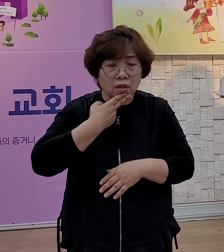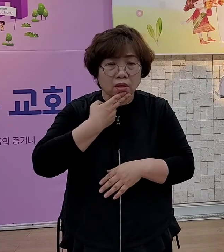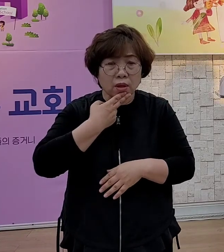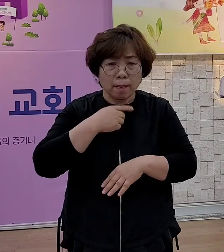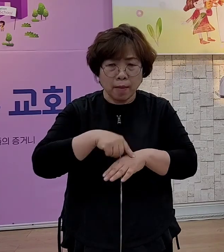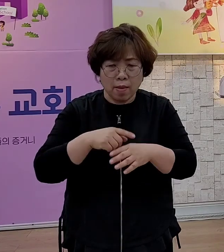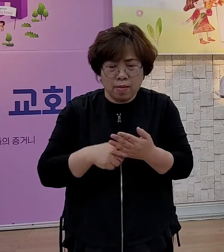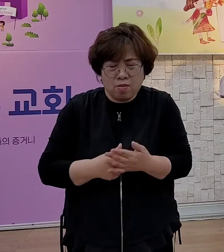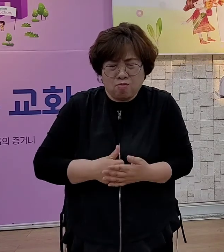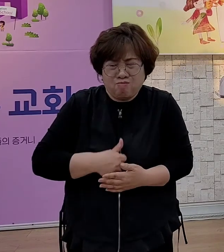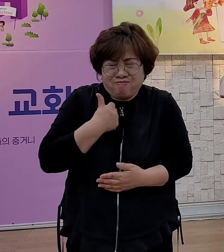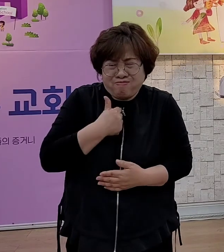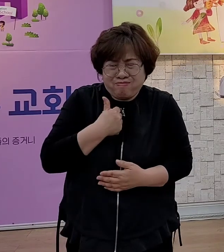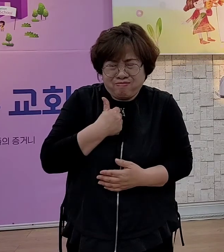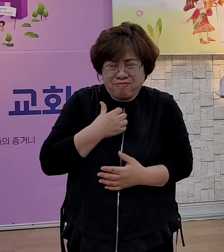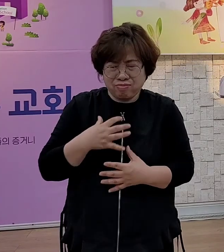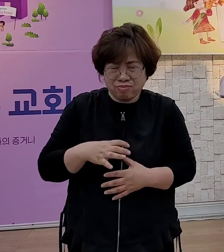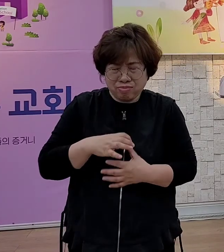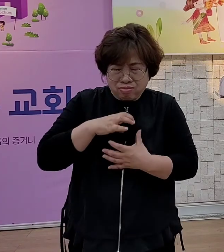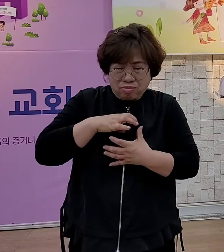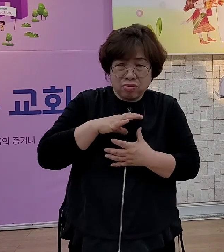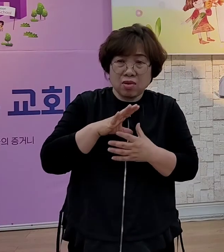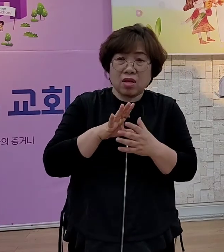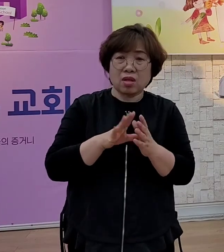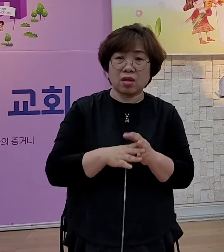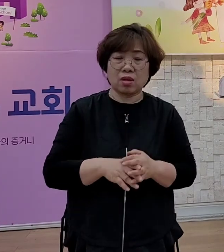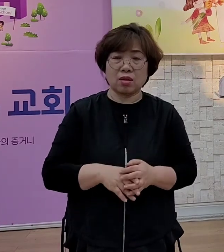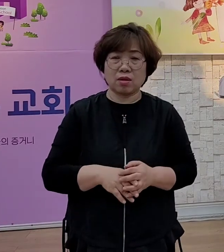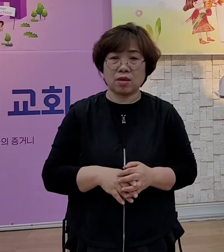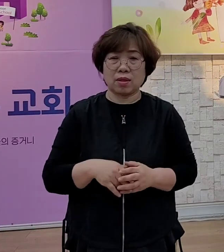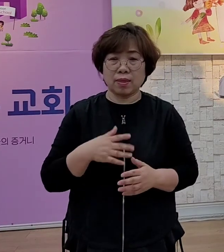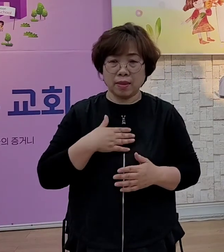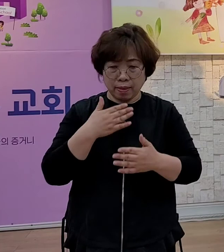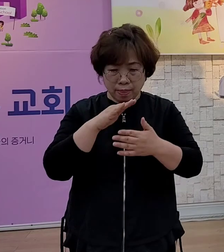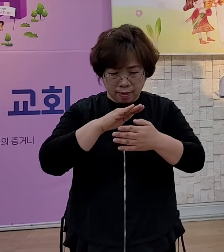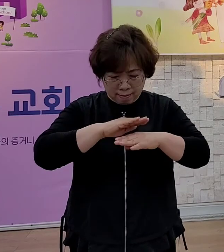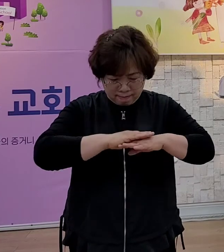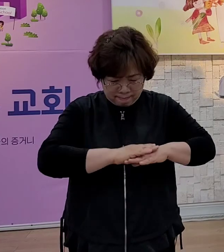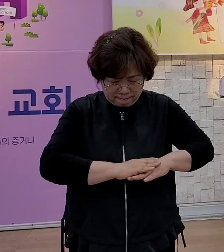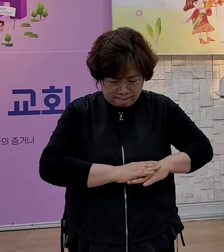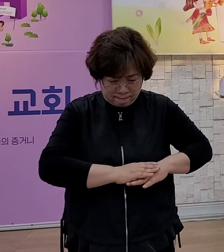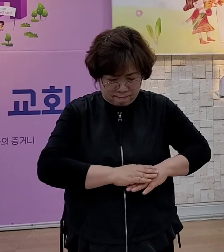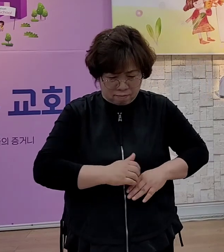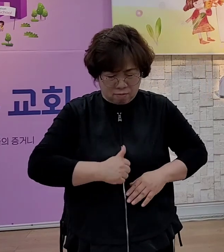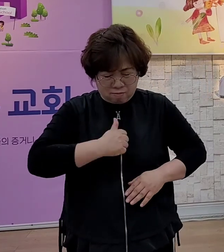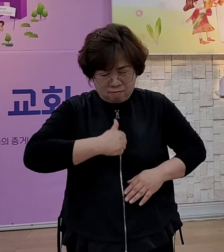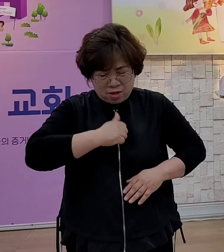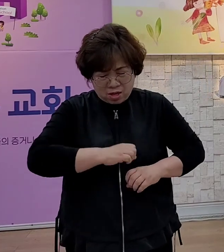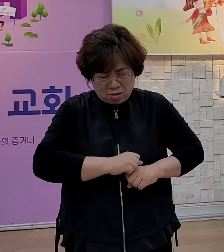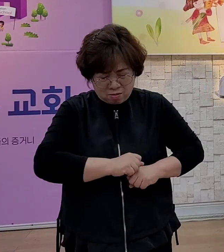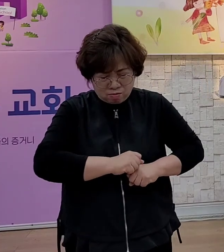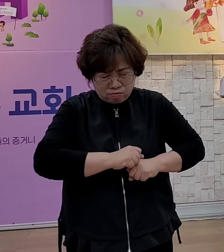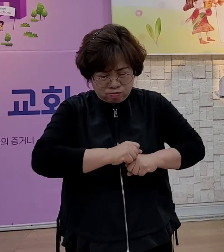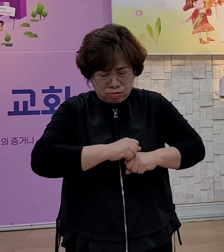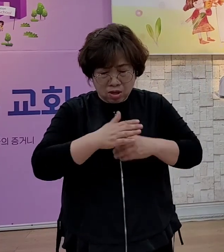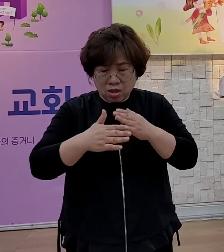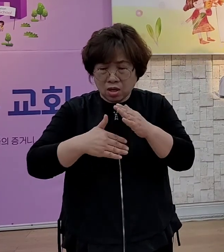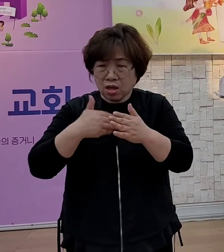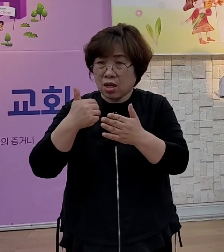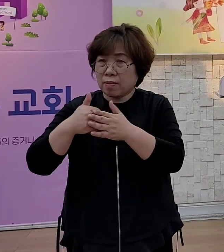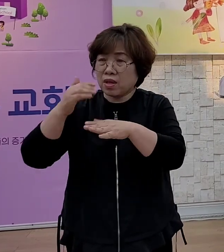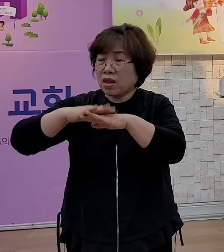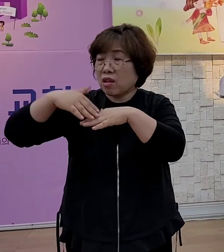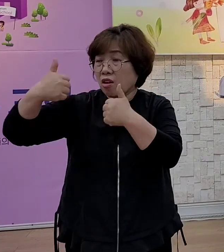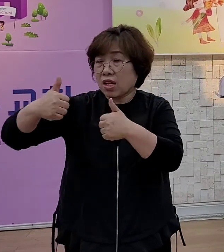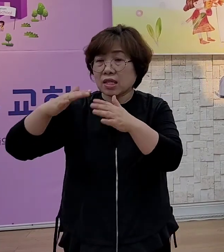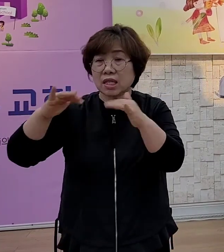마음에 분노를 품고 그게 남아서 화가 되고 그게 성이 되고 하나님을 대적하는 데까지 나간단